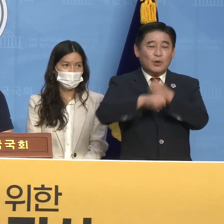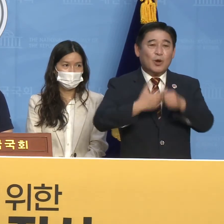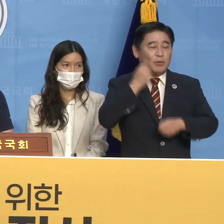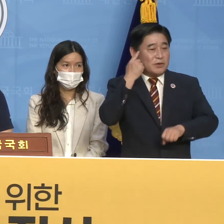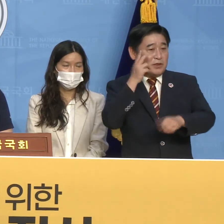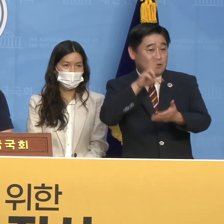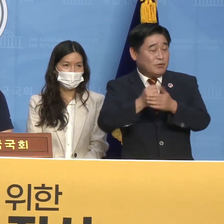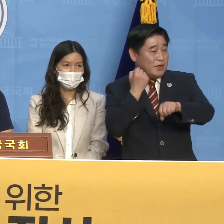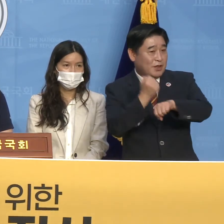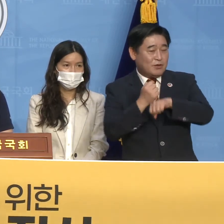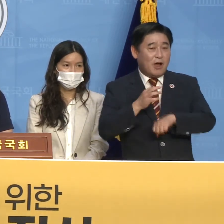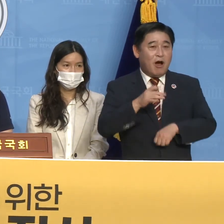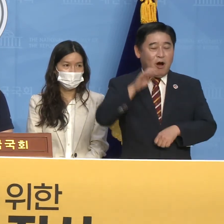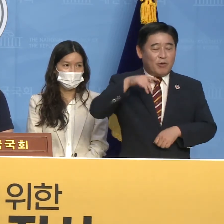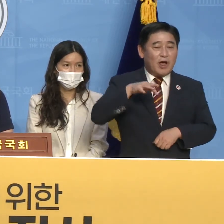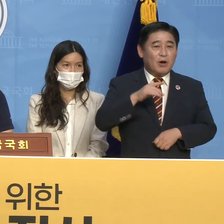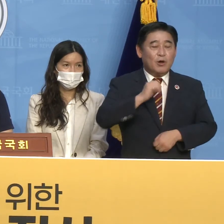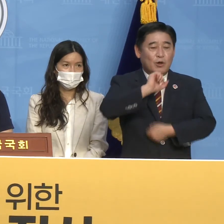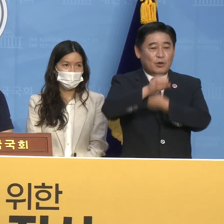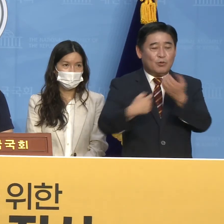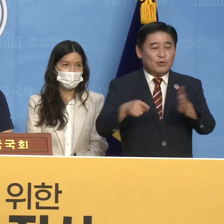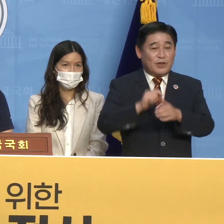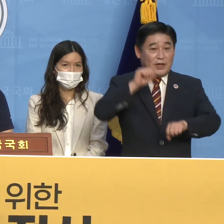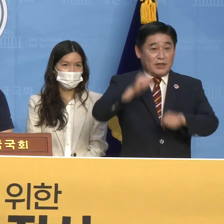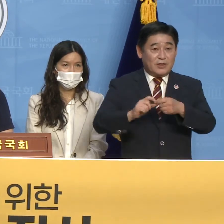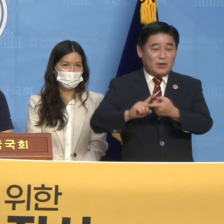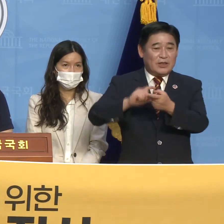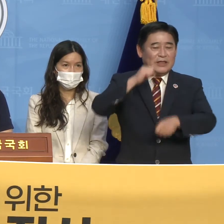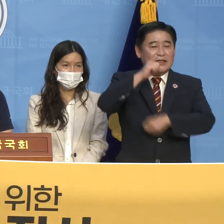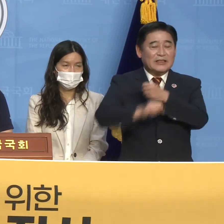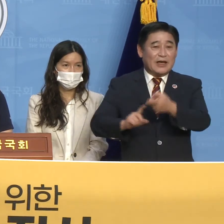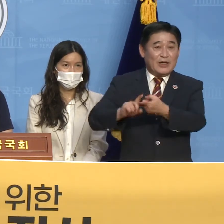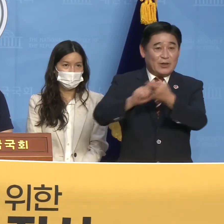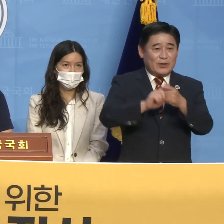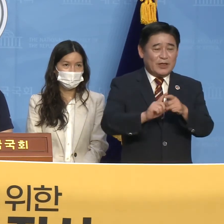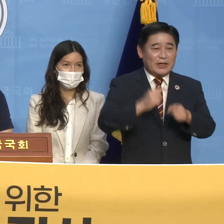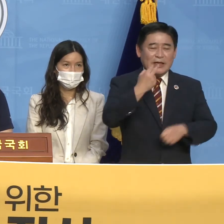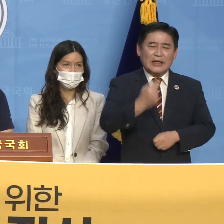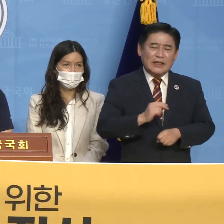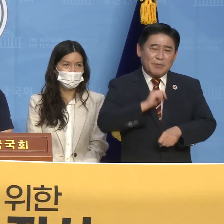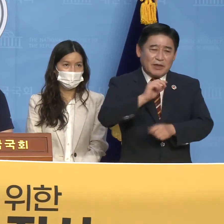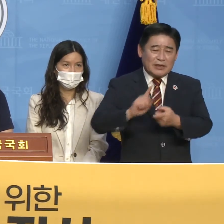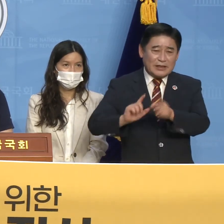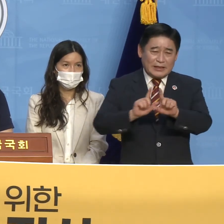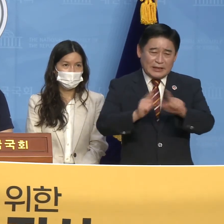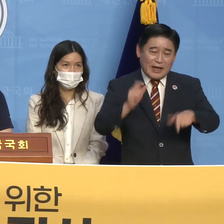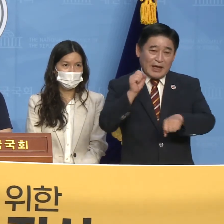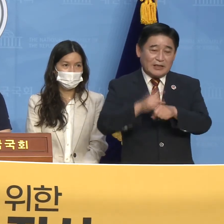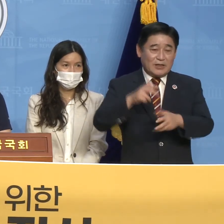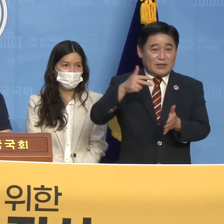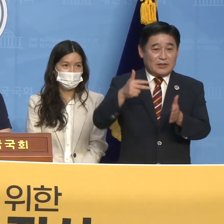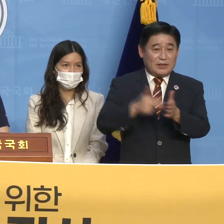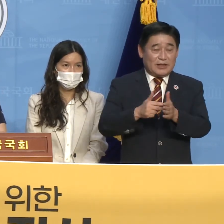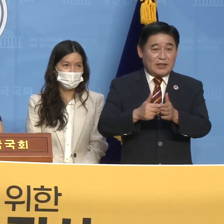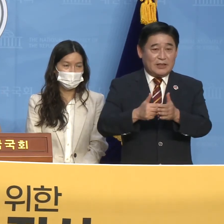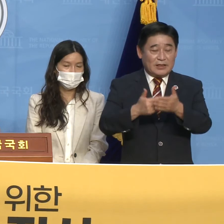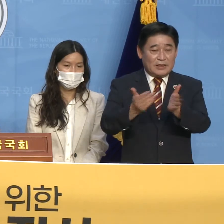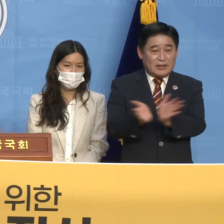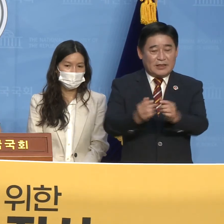동물복지문제연구소 어웨어, 동물을 위한 행동, 동물자유연대, 생명다양성재단, 휴먼인벳 이상입니다.